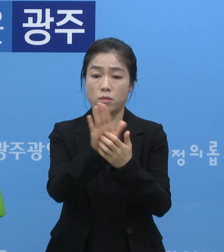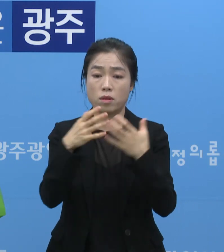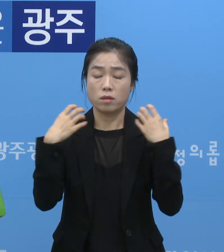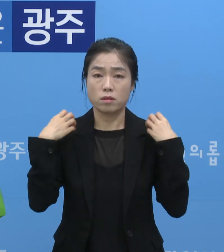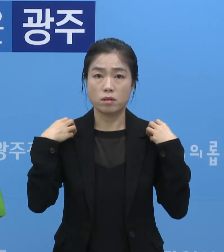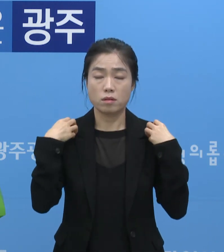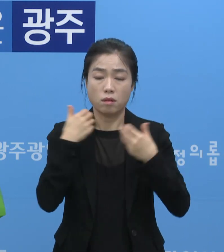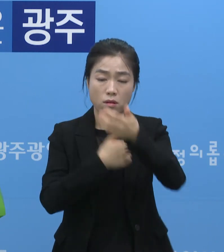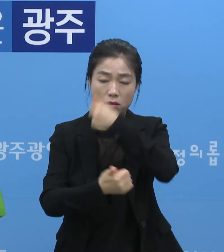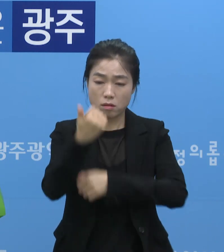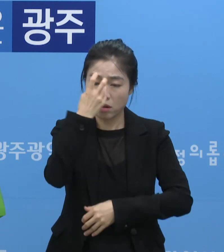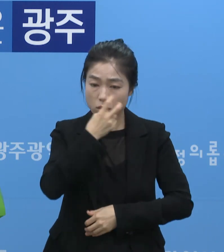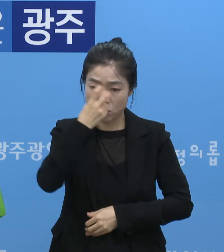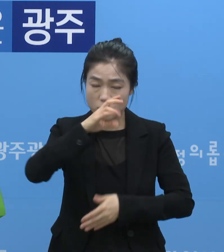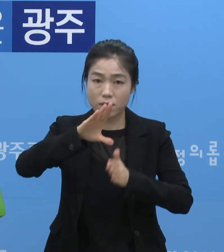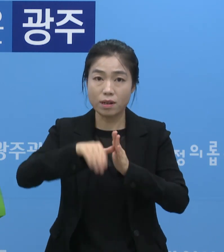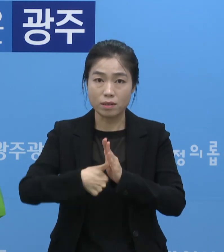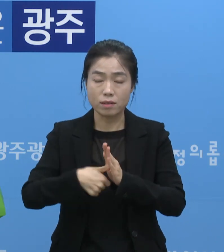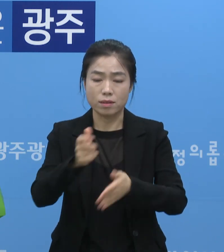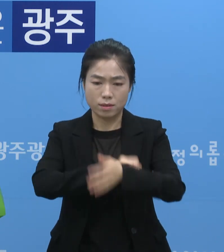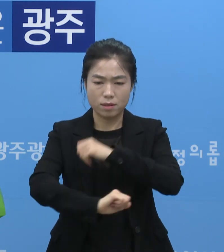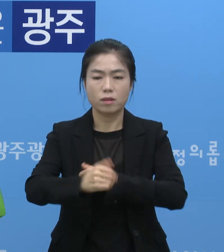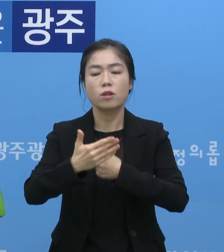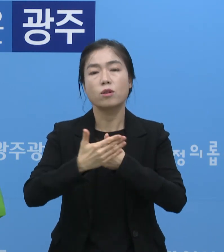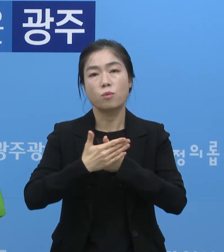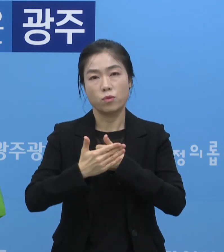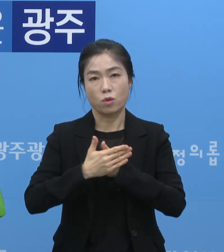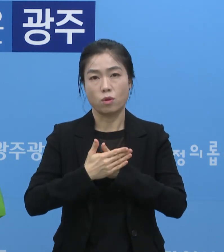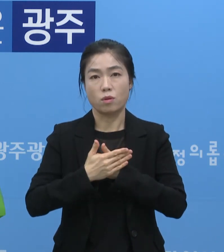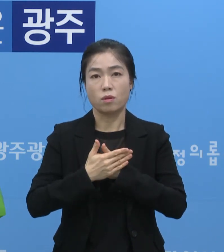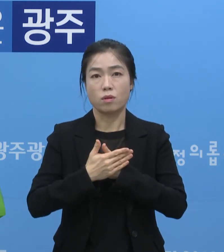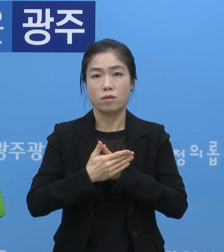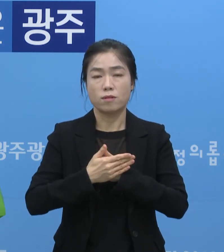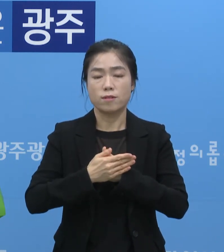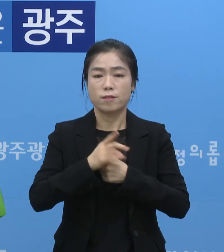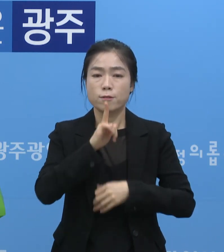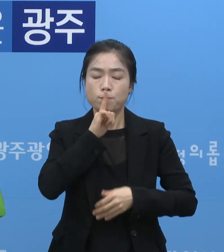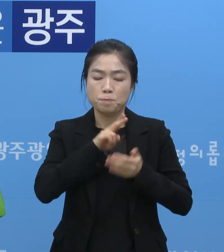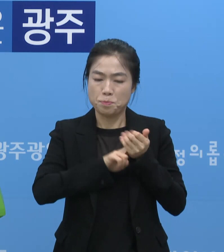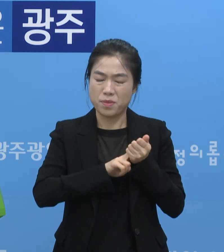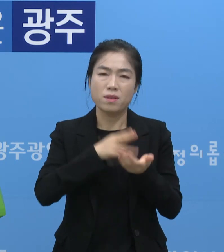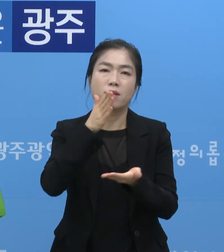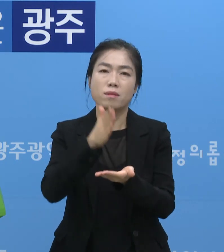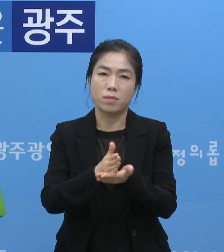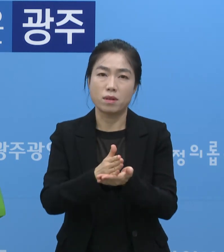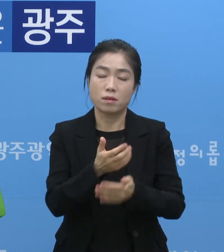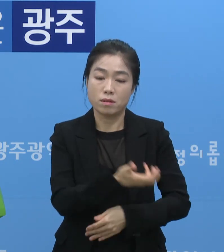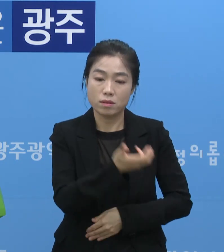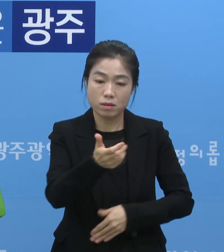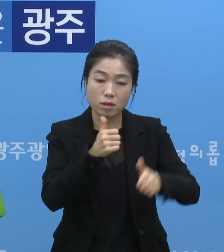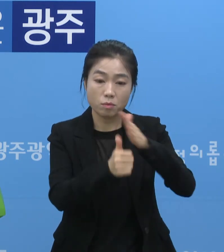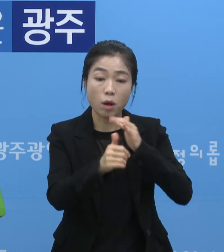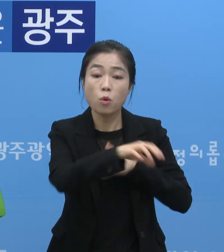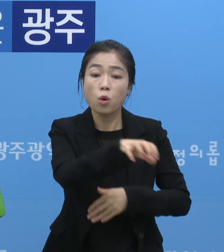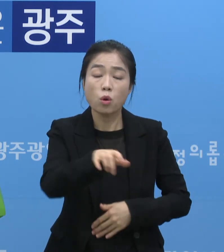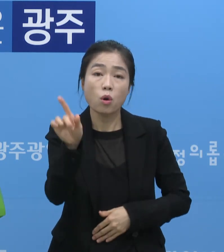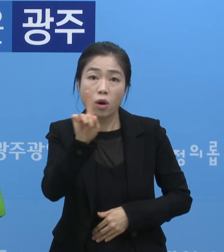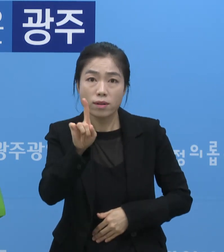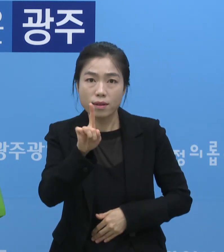방역당국의 역학조사에 적극 협조해 숨김없이 동선과 방문지를